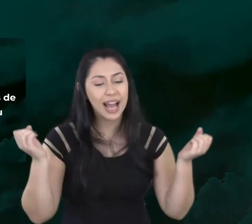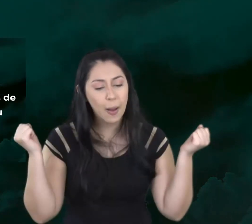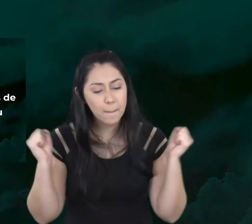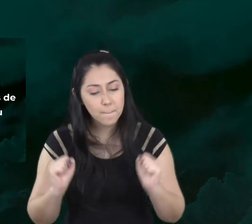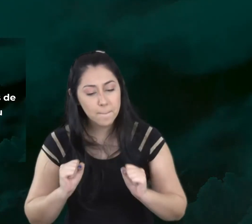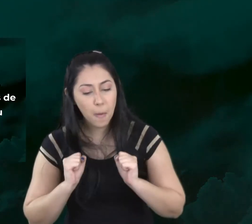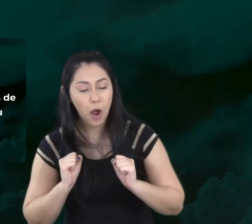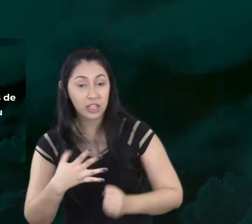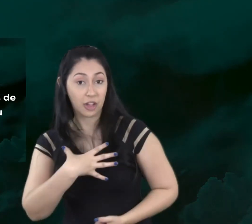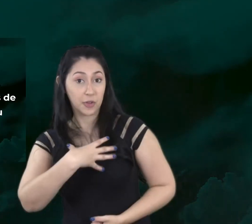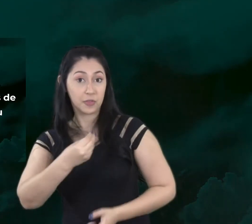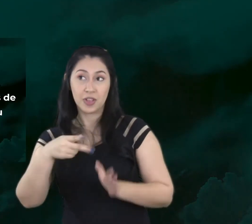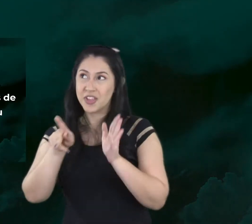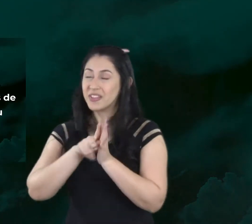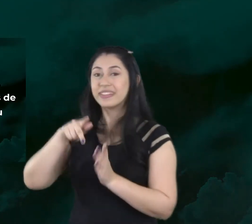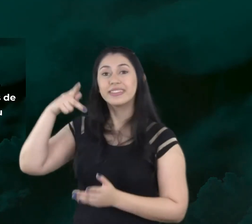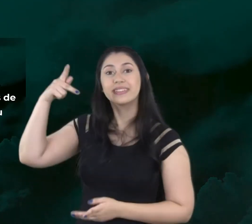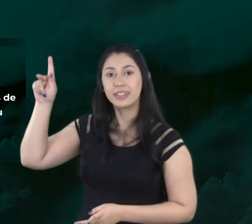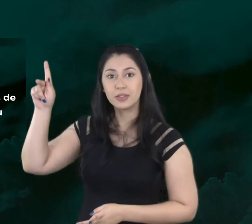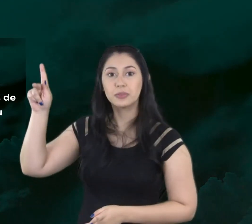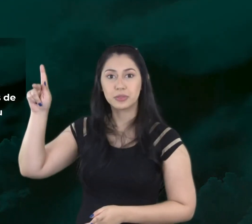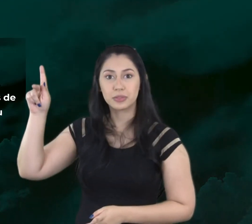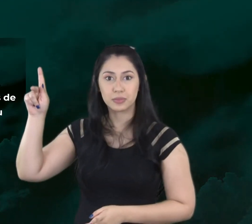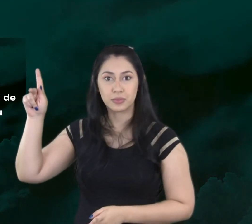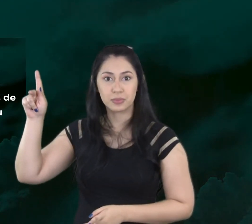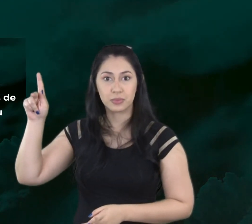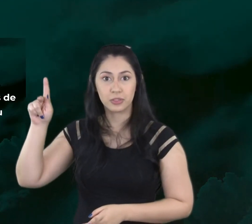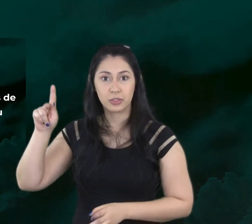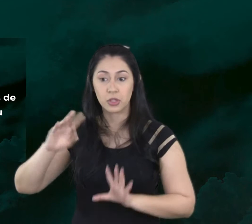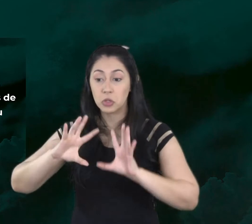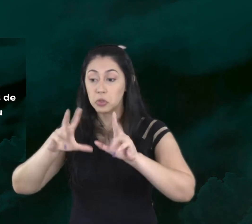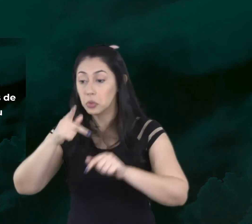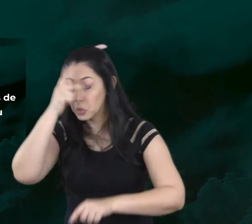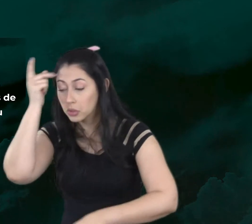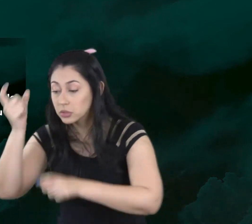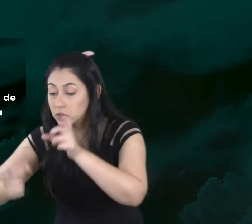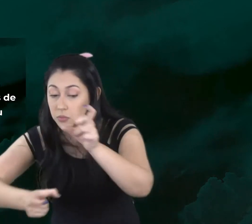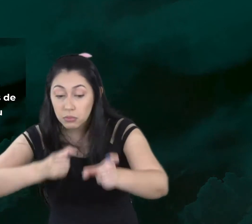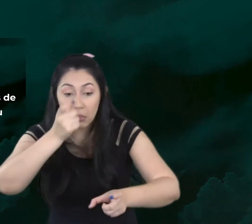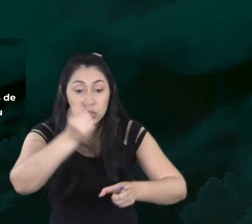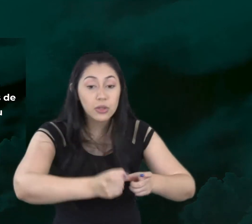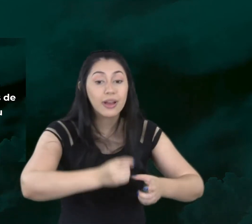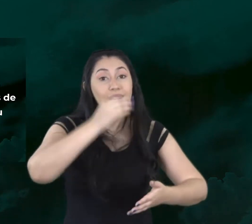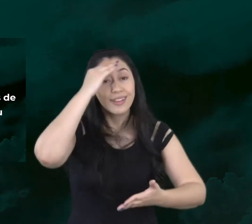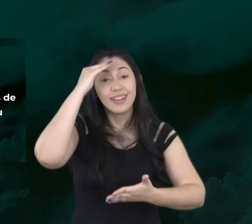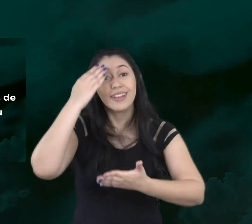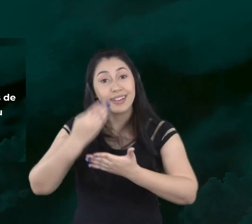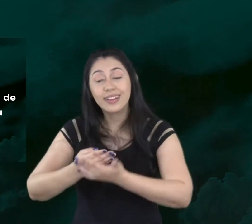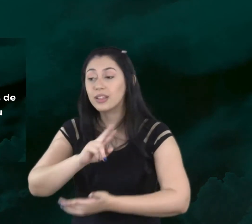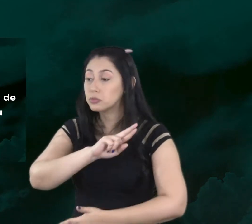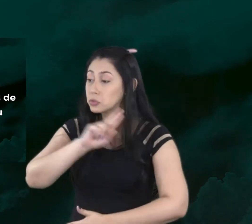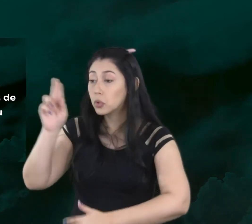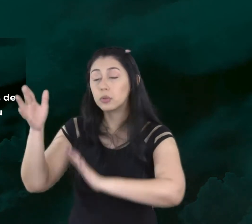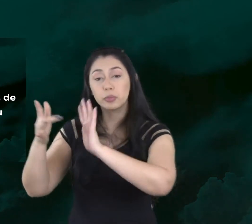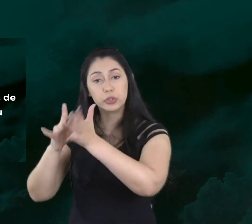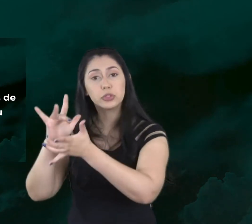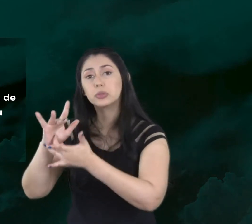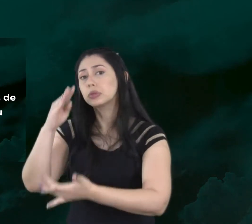feitos filhos de Deus, a saber, aos que creem no seu nome.